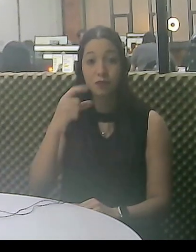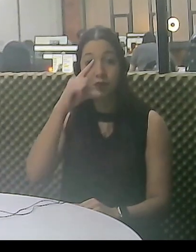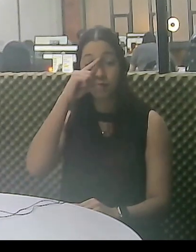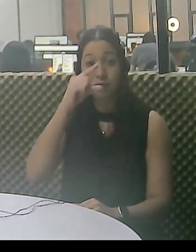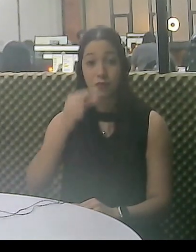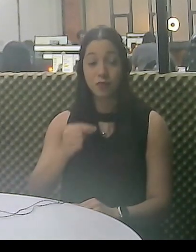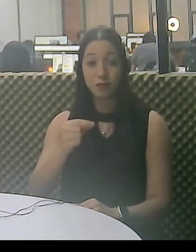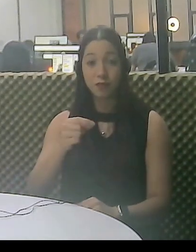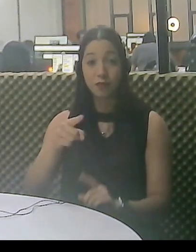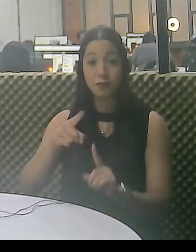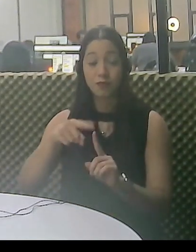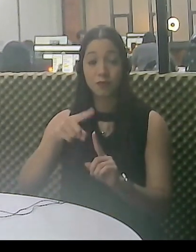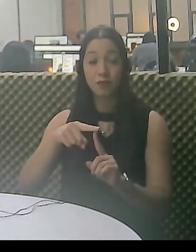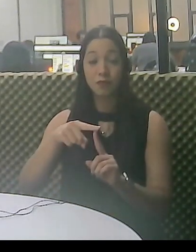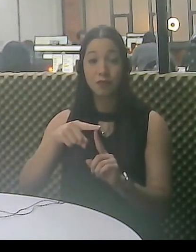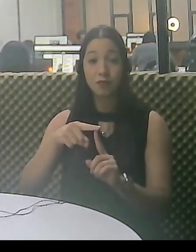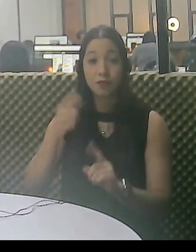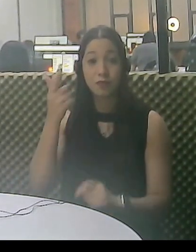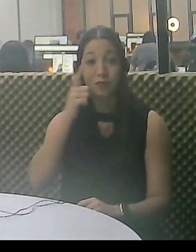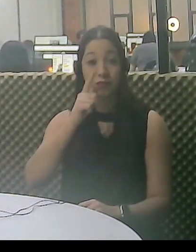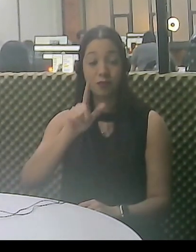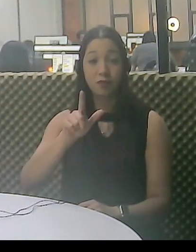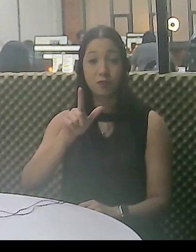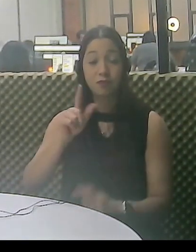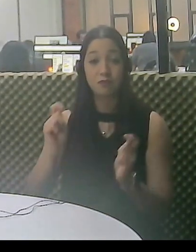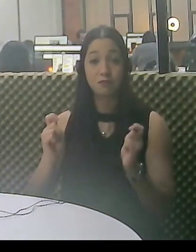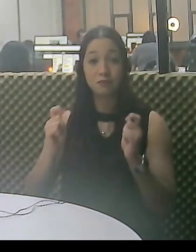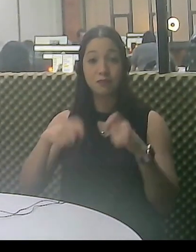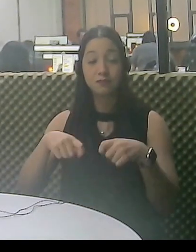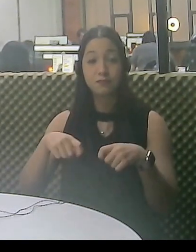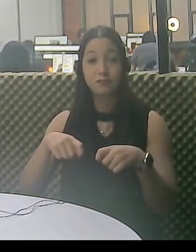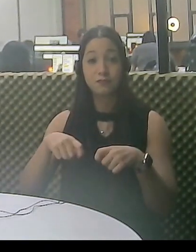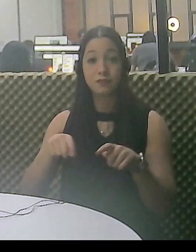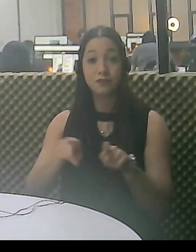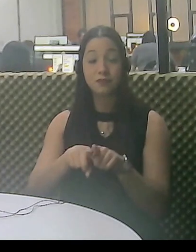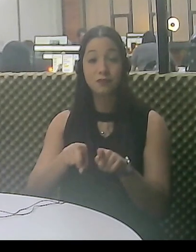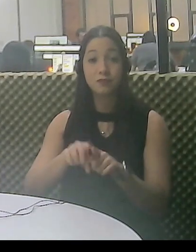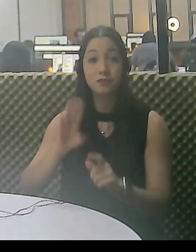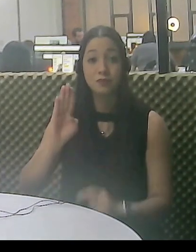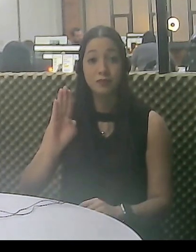Triângulo Mineiro e Alto Paranaíba, que obteve essa condição, além de